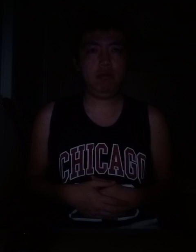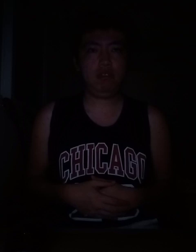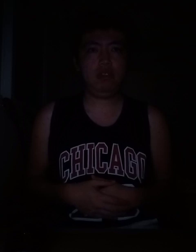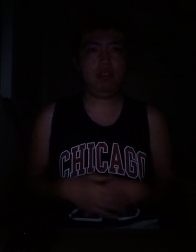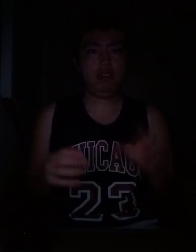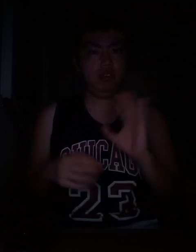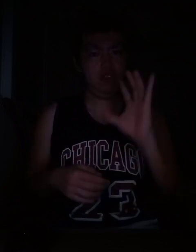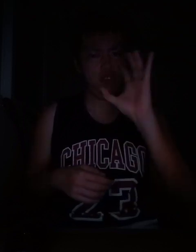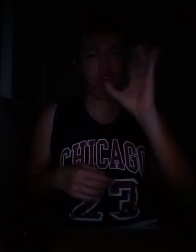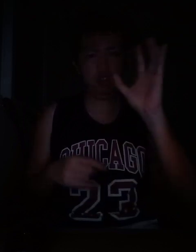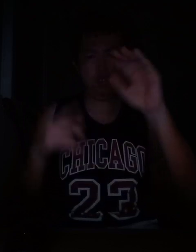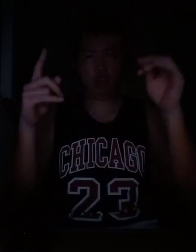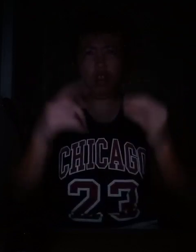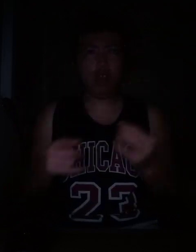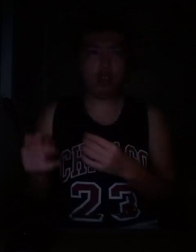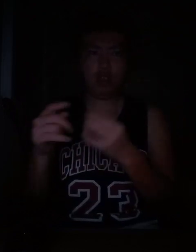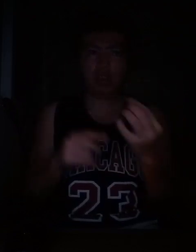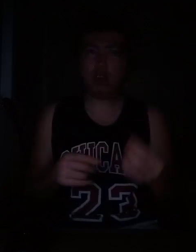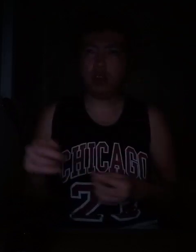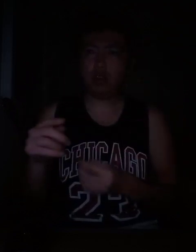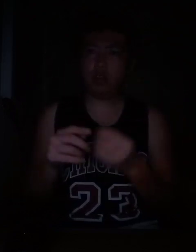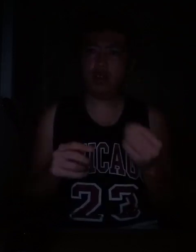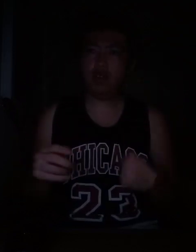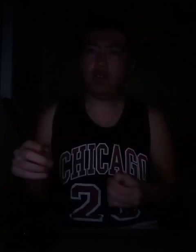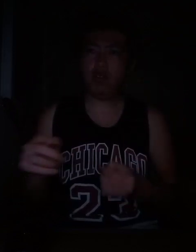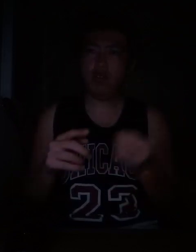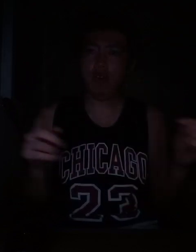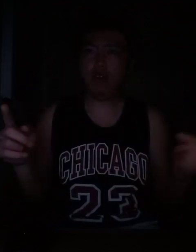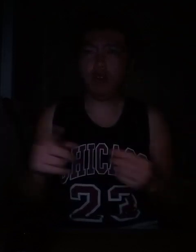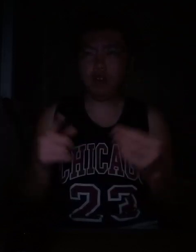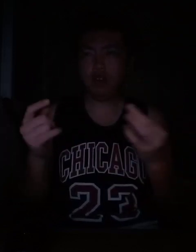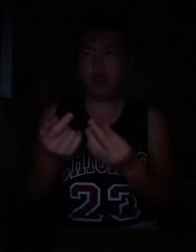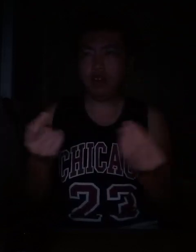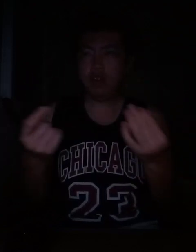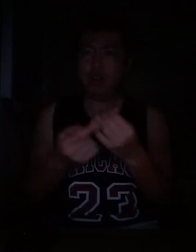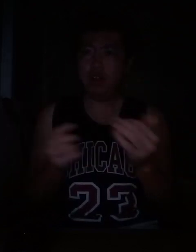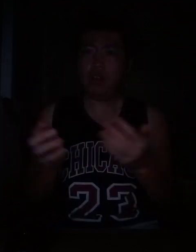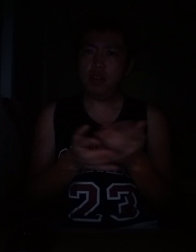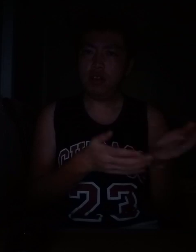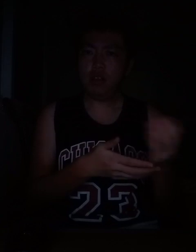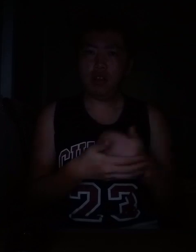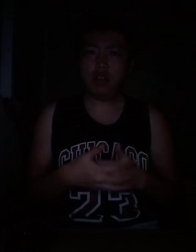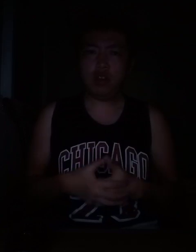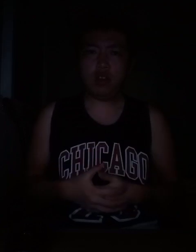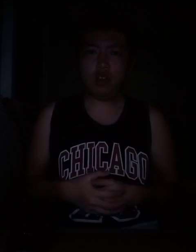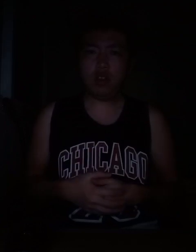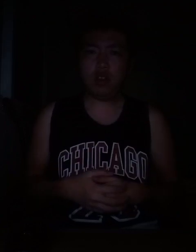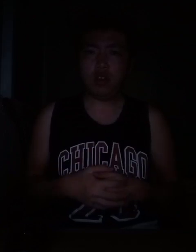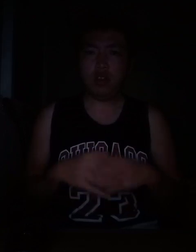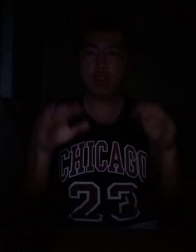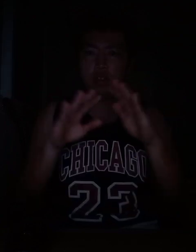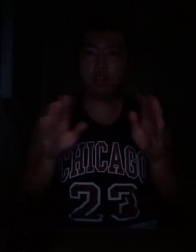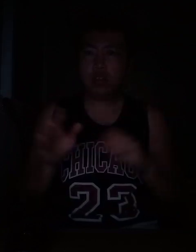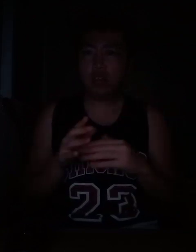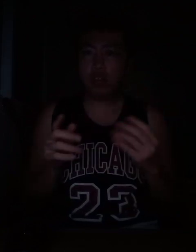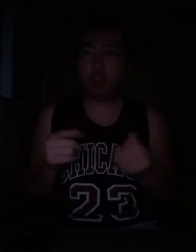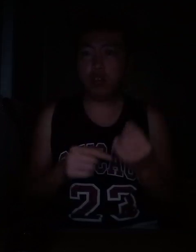태풍 카눈이 북상하면서 제주도청 공무원들도 비상근무에 들어갔습니다. 하지만 오영훈 도지사는